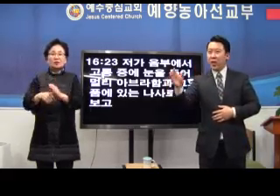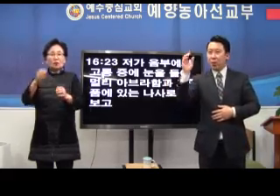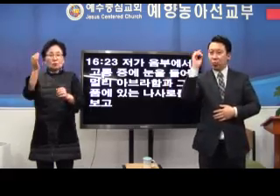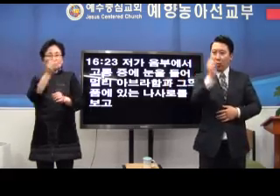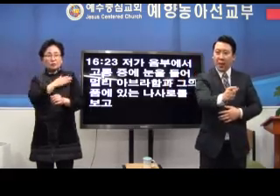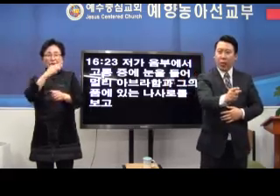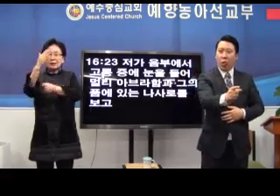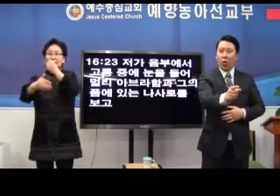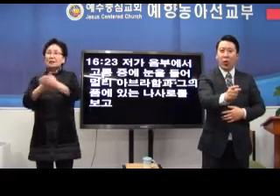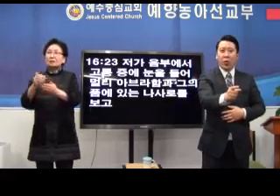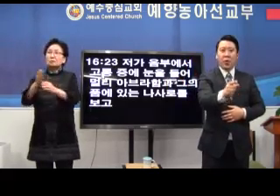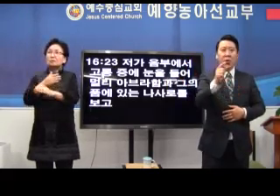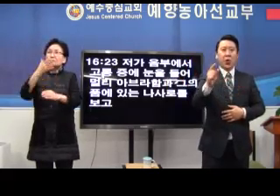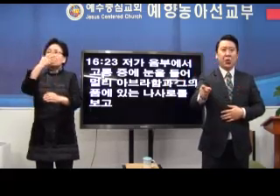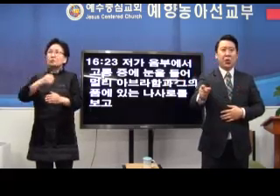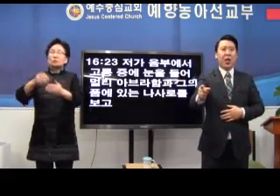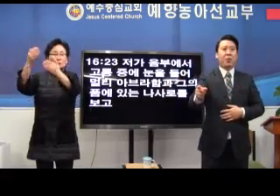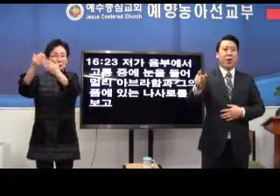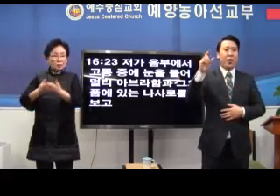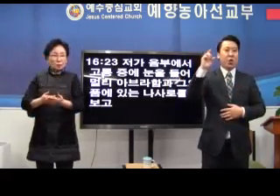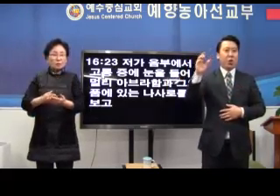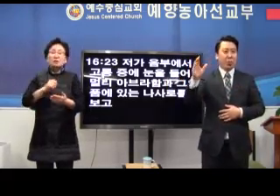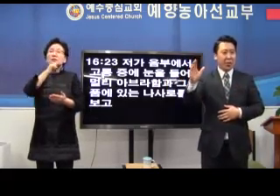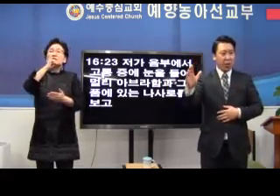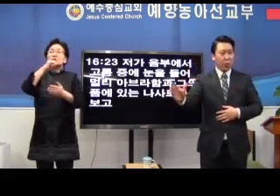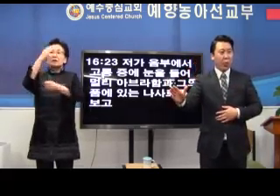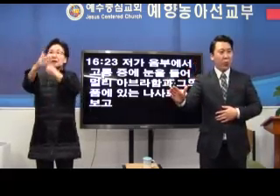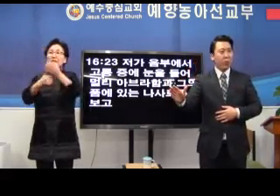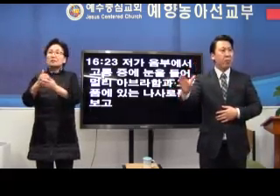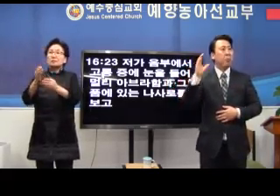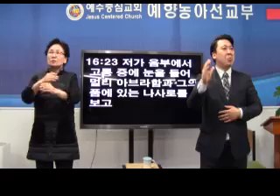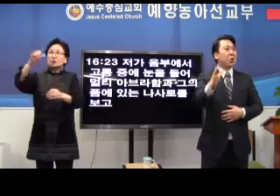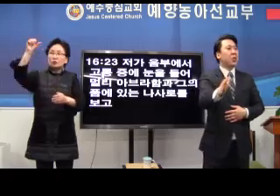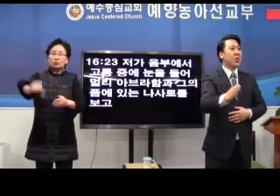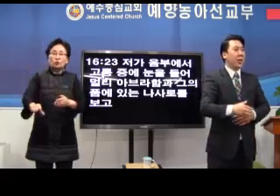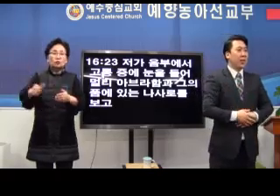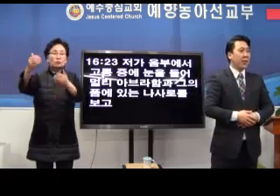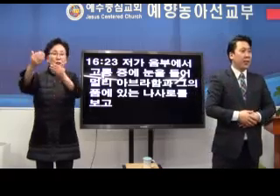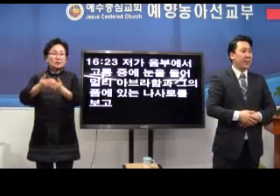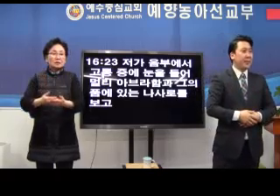하나님께 축복을 받았고 거지는 하나님께 저주를 받았다고 믿었으니까.